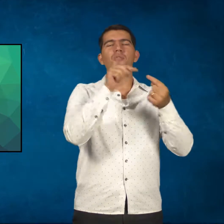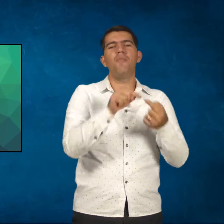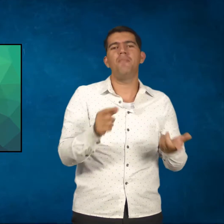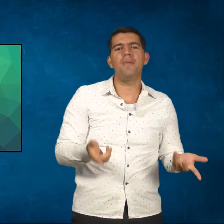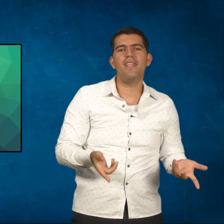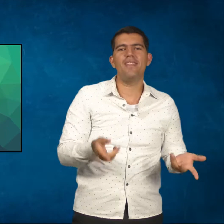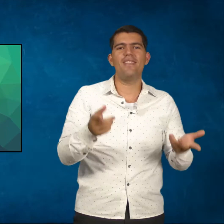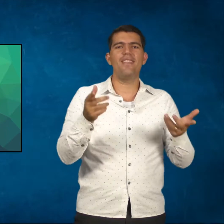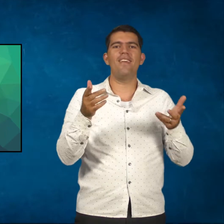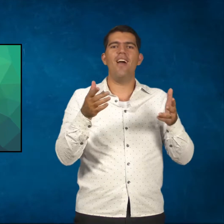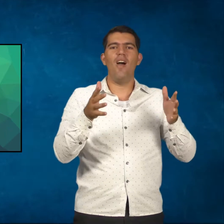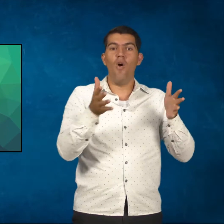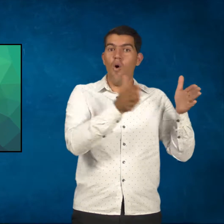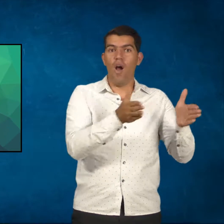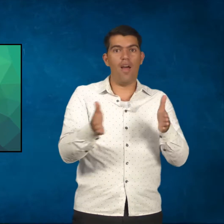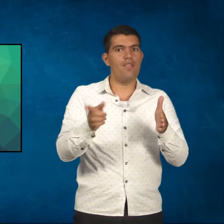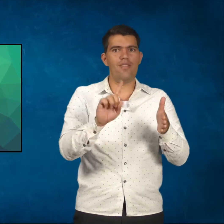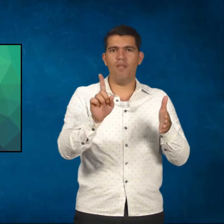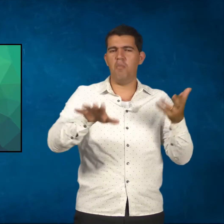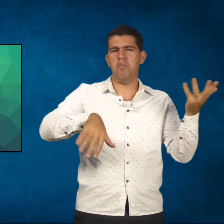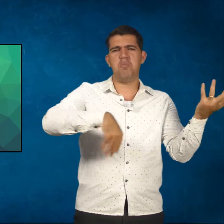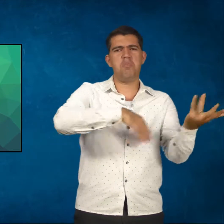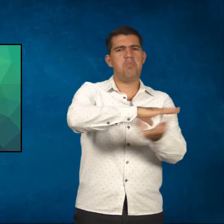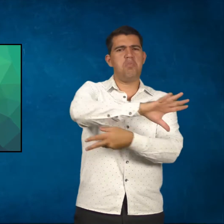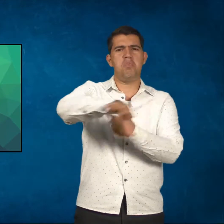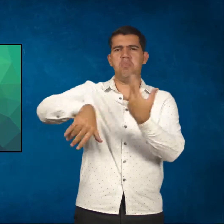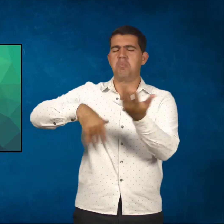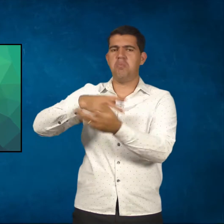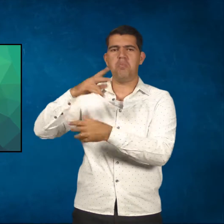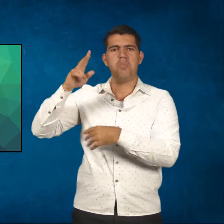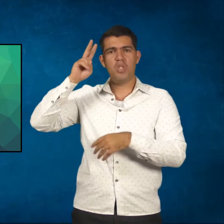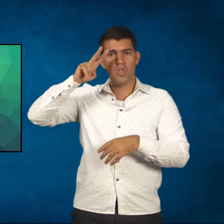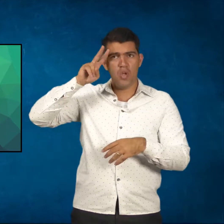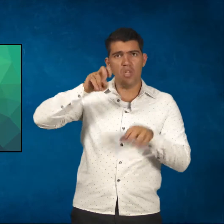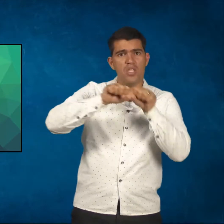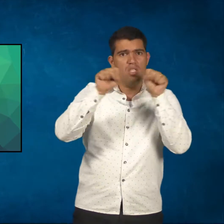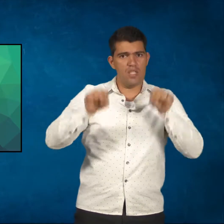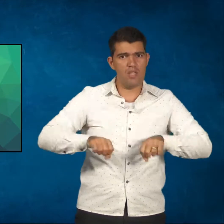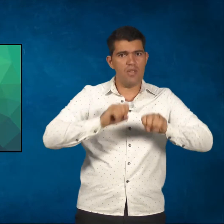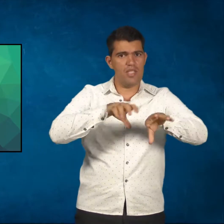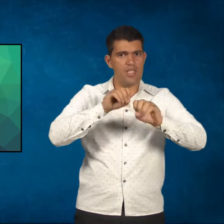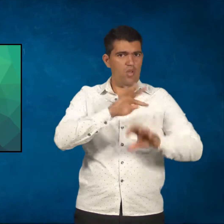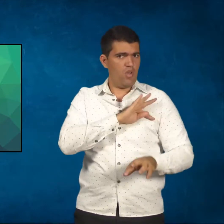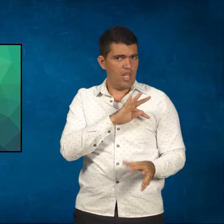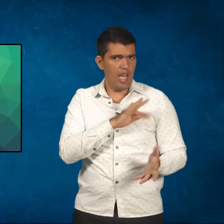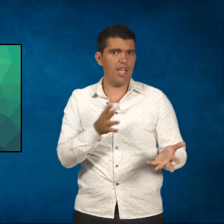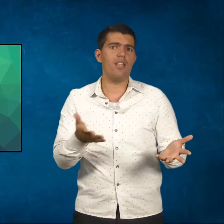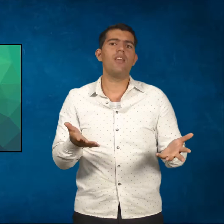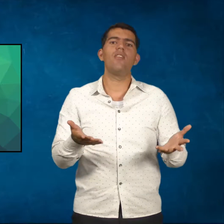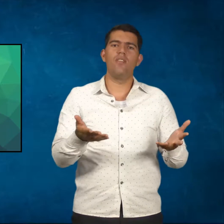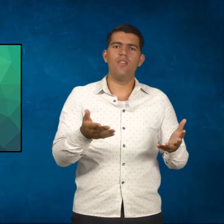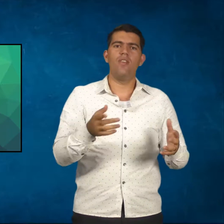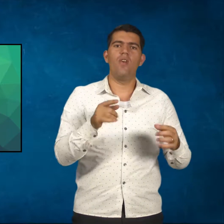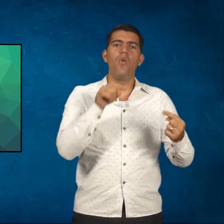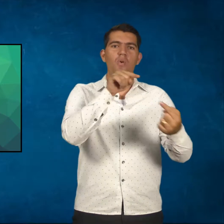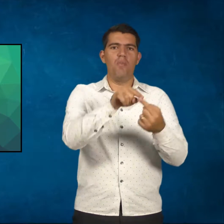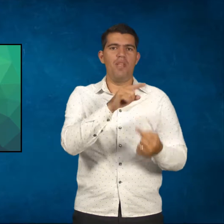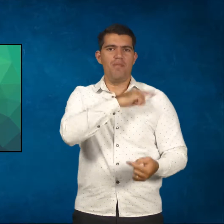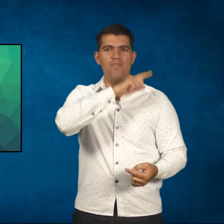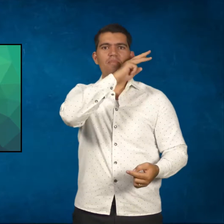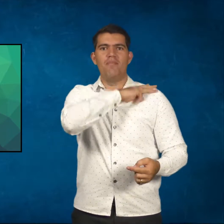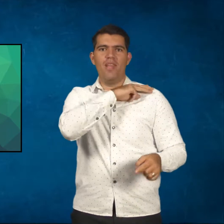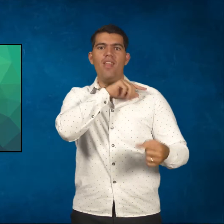de desorganização do histórico sistema de ensino técnico de nível médio que é oferecido pela Rede